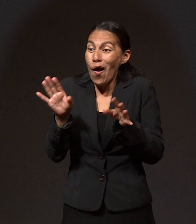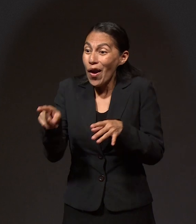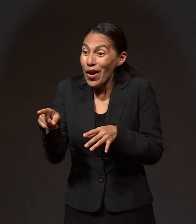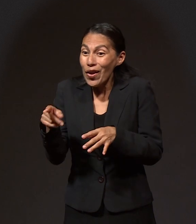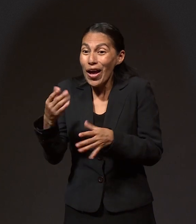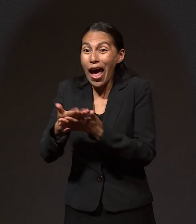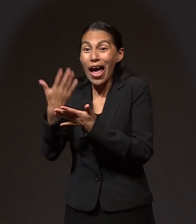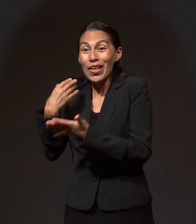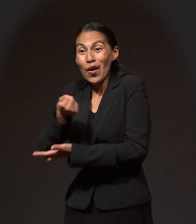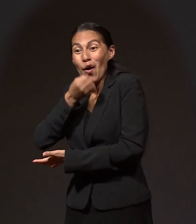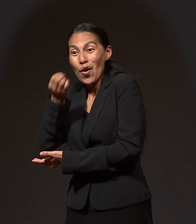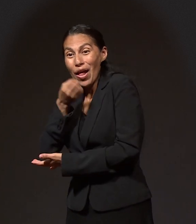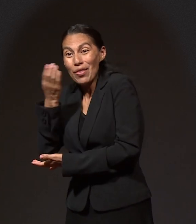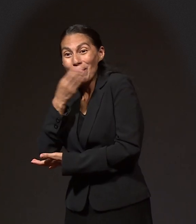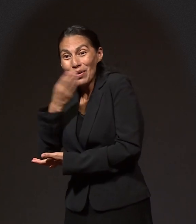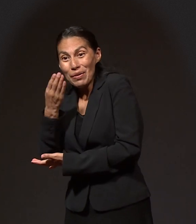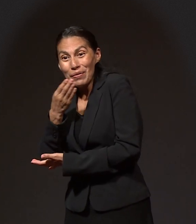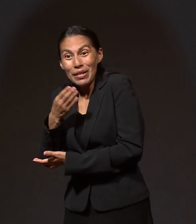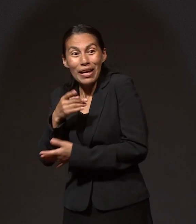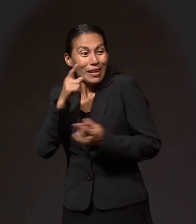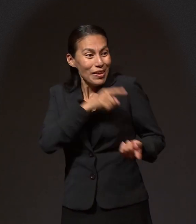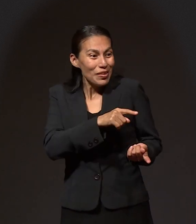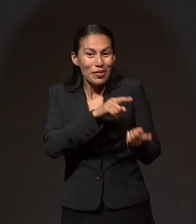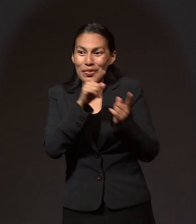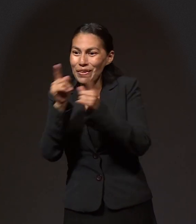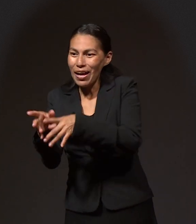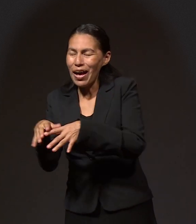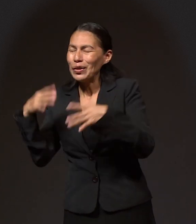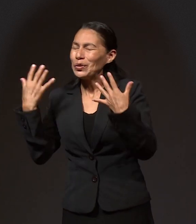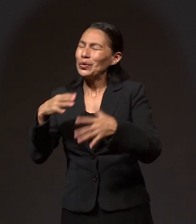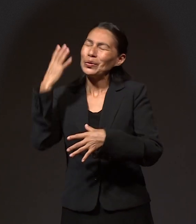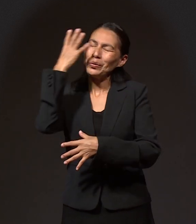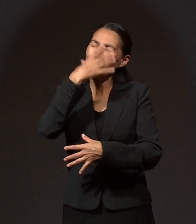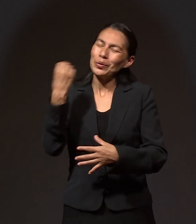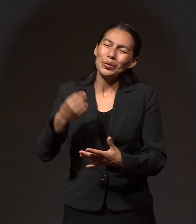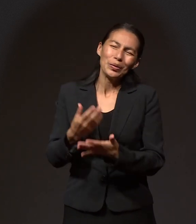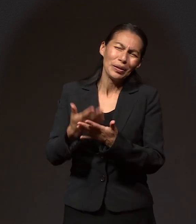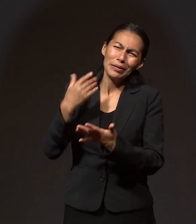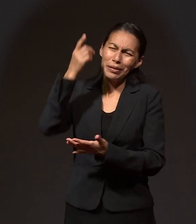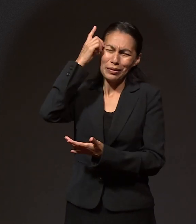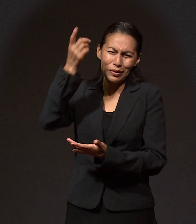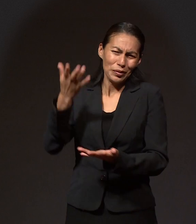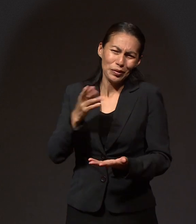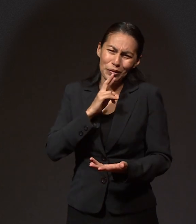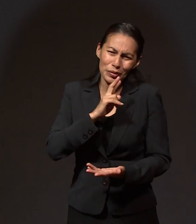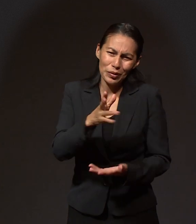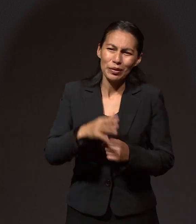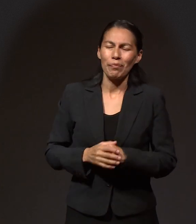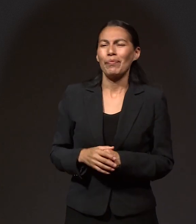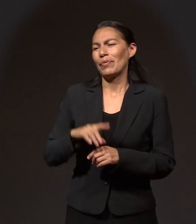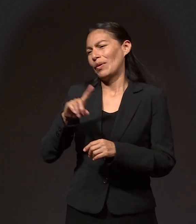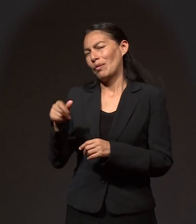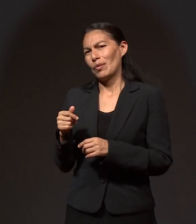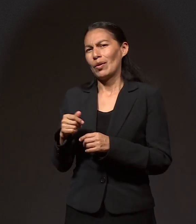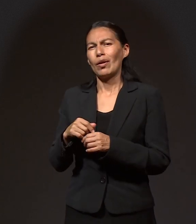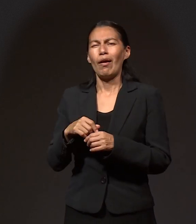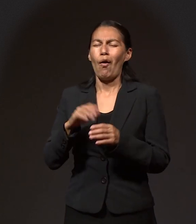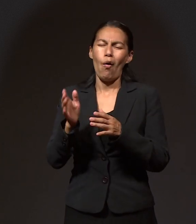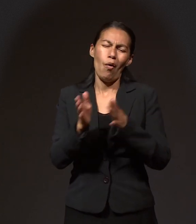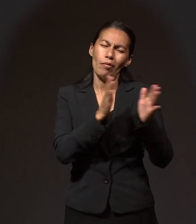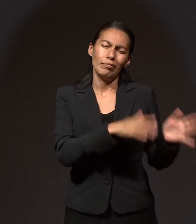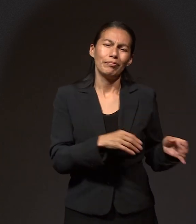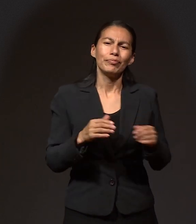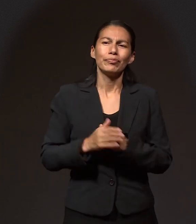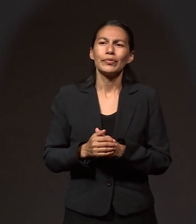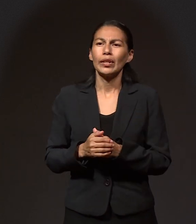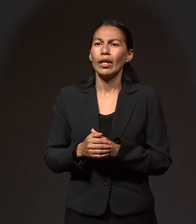Dios obra maravillas. Y los jóvenes salieron a repartir las Biblias en sábado en la tarde. Y estaba la mamá con un niñito que sale. Los dos jóvenes, señora,